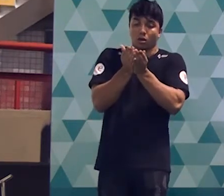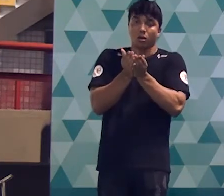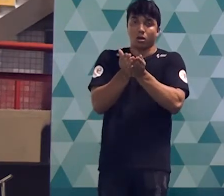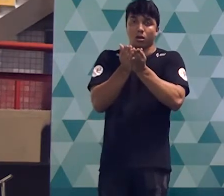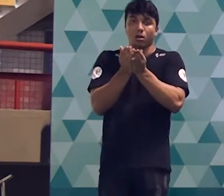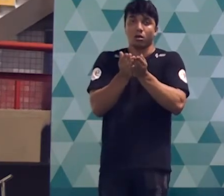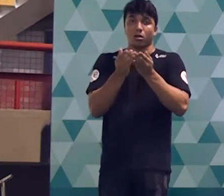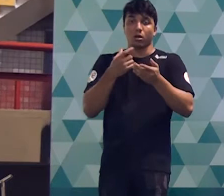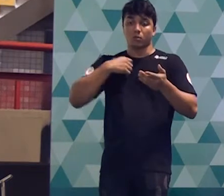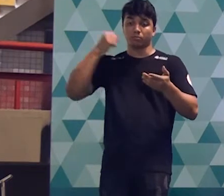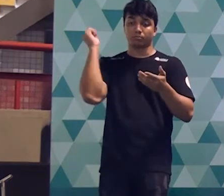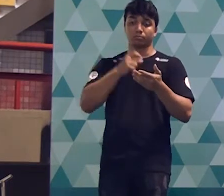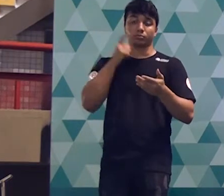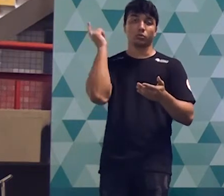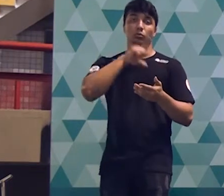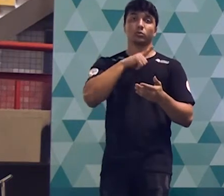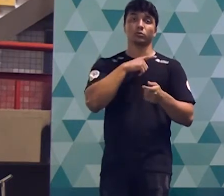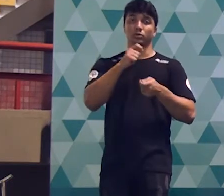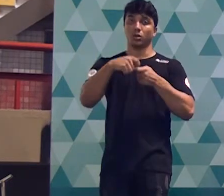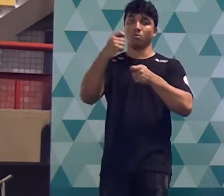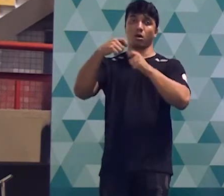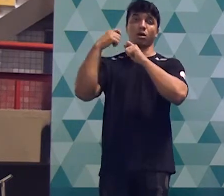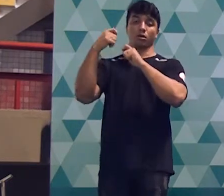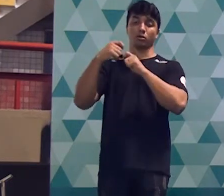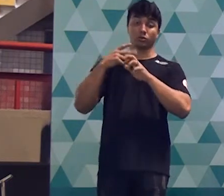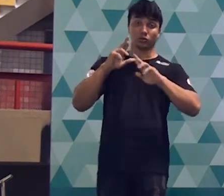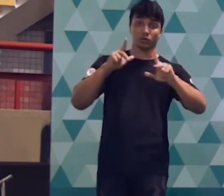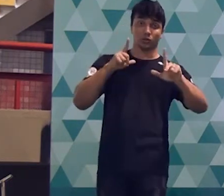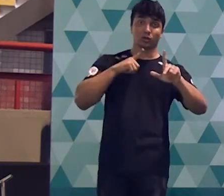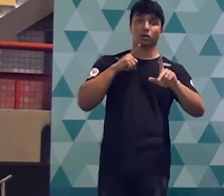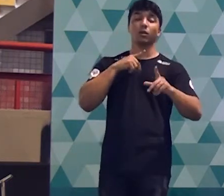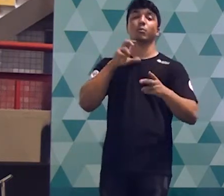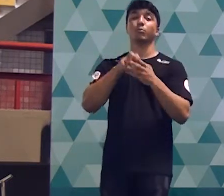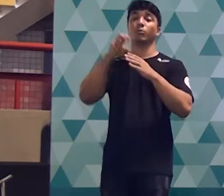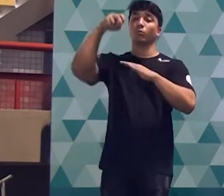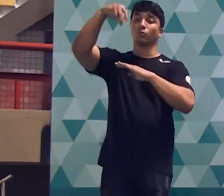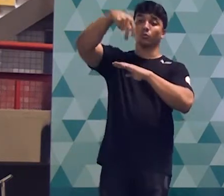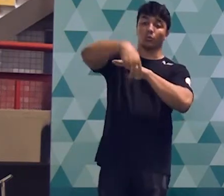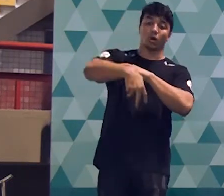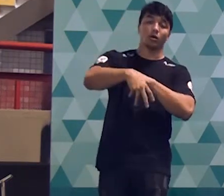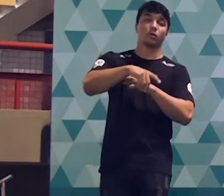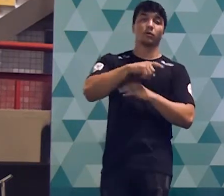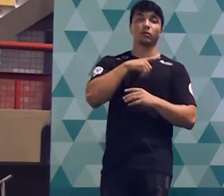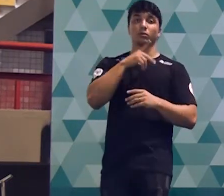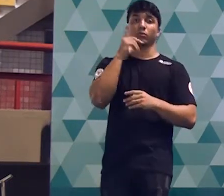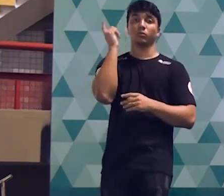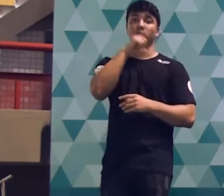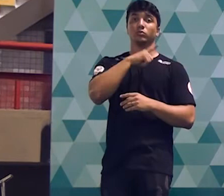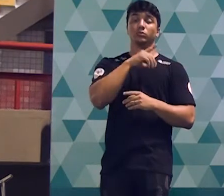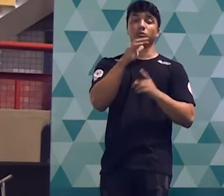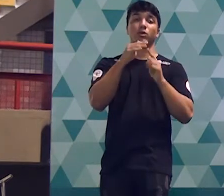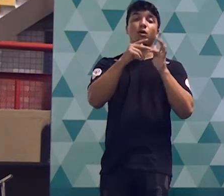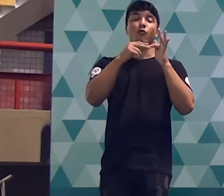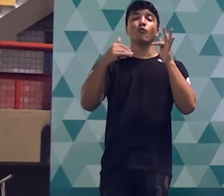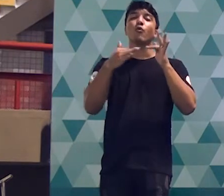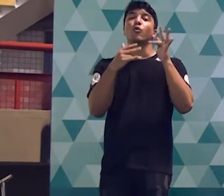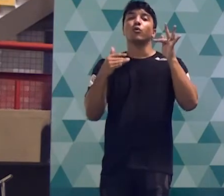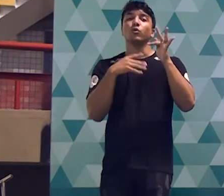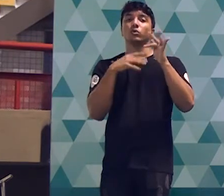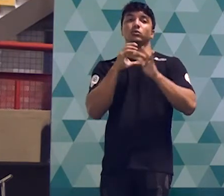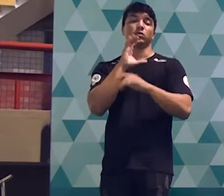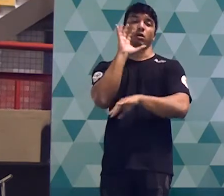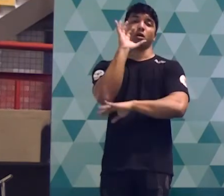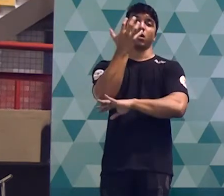para pescar, ele pulava e se esticava todinho para arrancar uma fruta